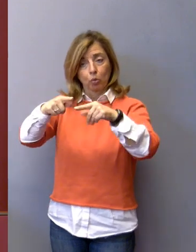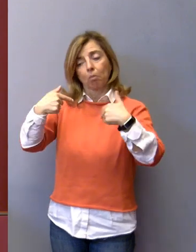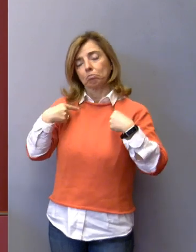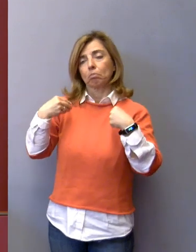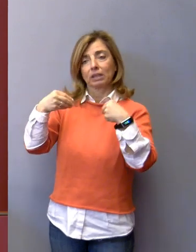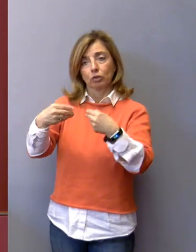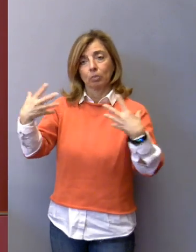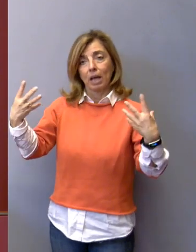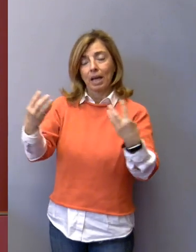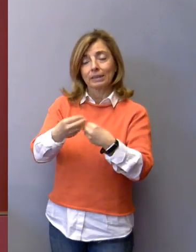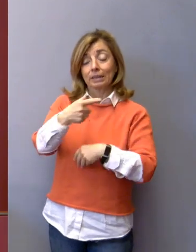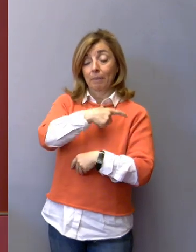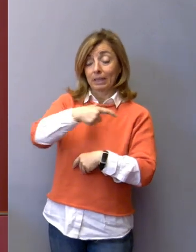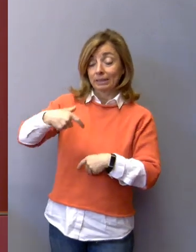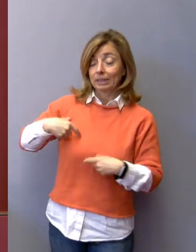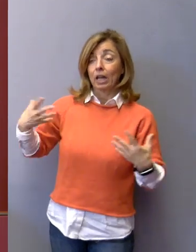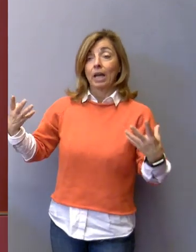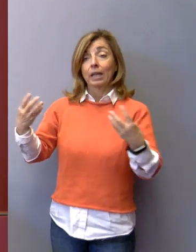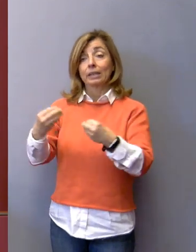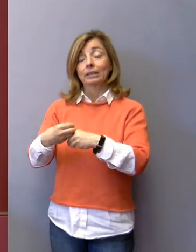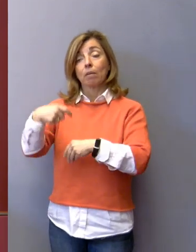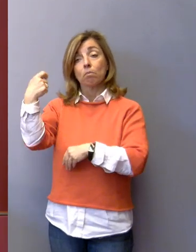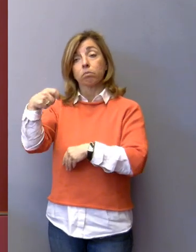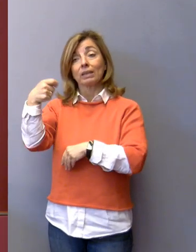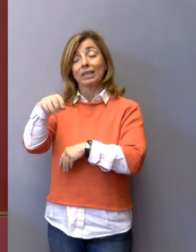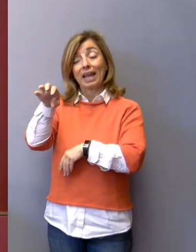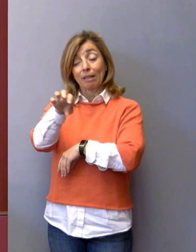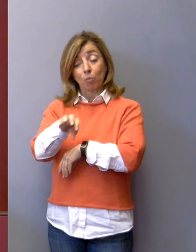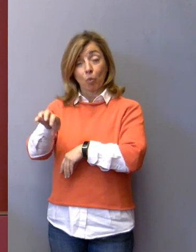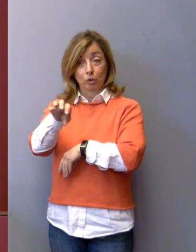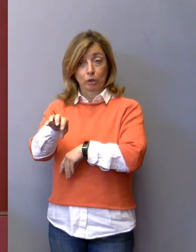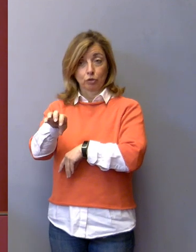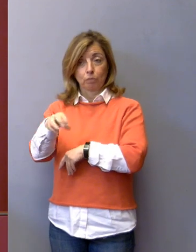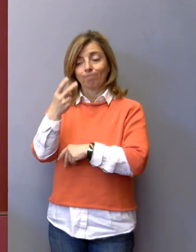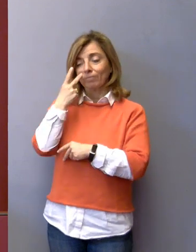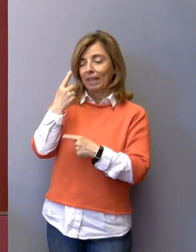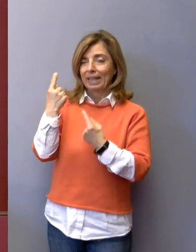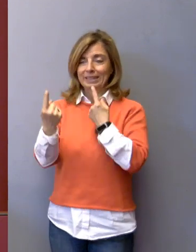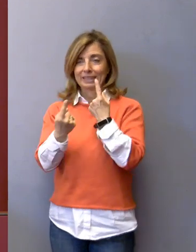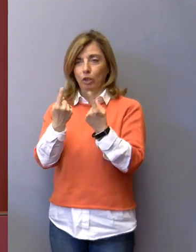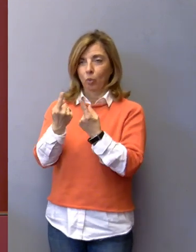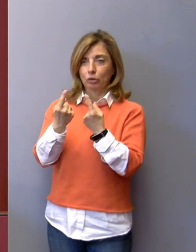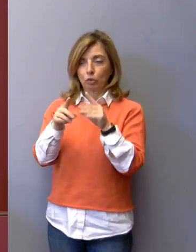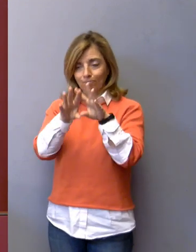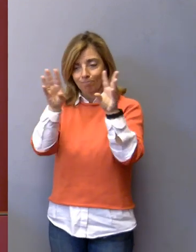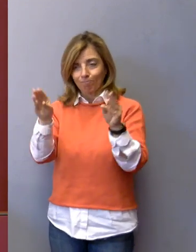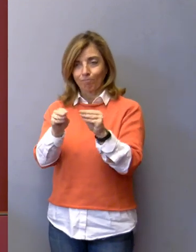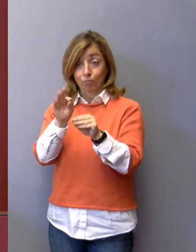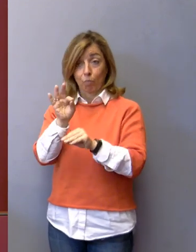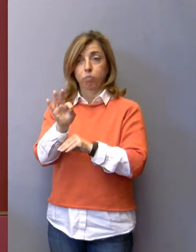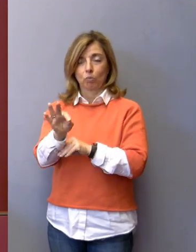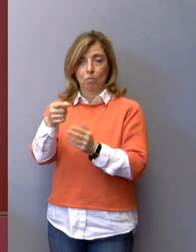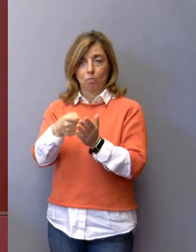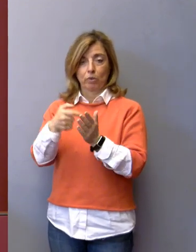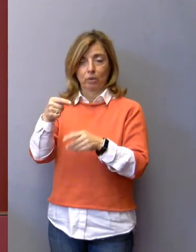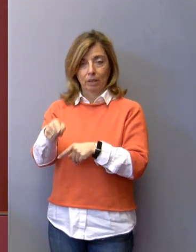sindaco insieme al presidente del Municipio proprio per fare il punto di questa situazione e per rappresentare la centralità e l'importanza